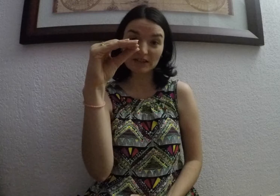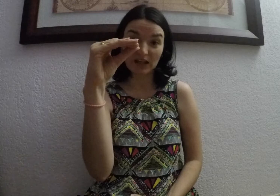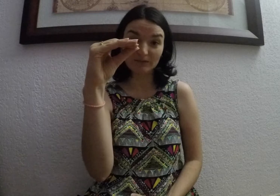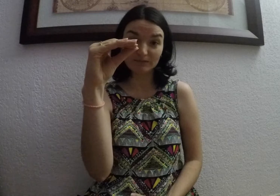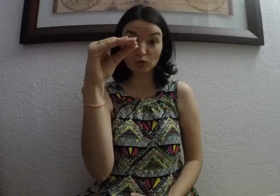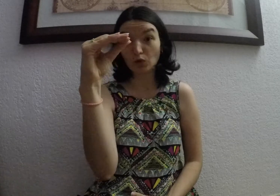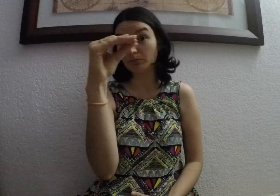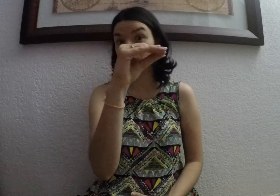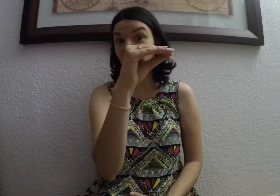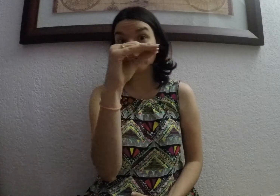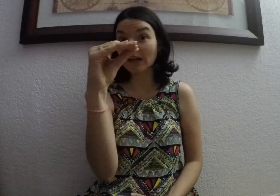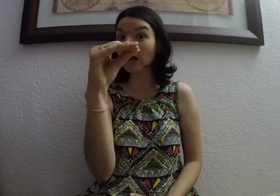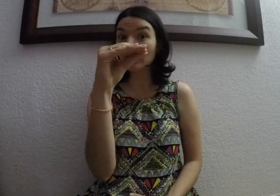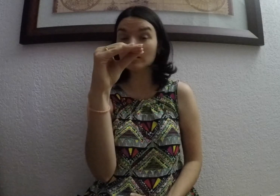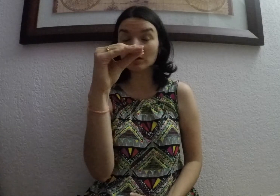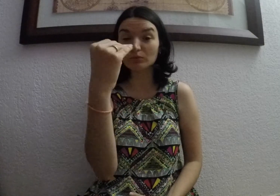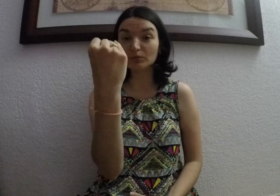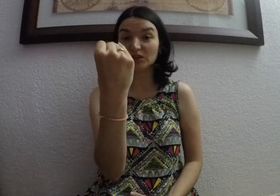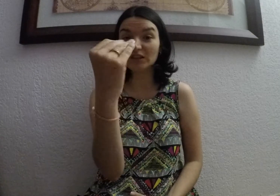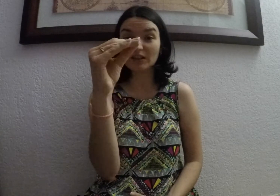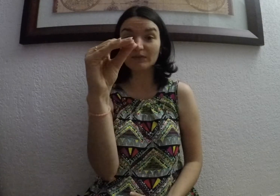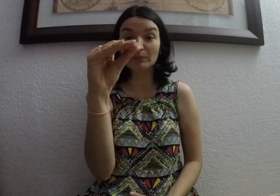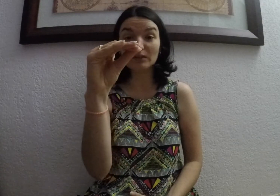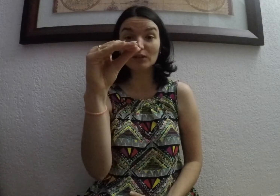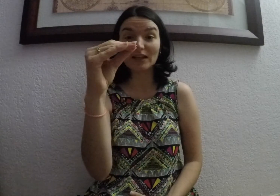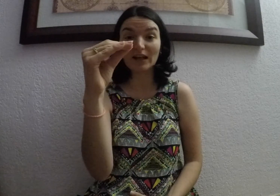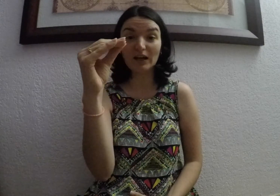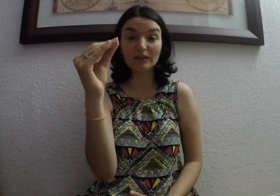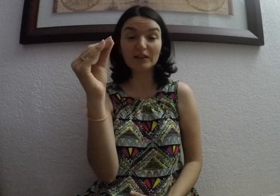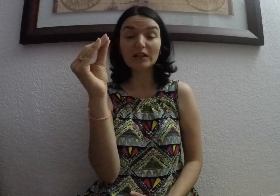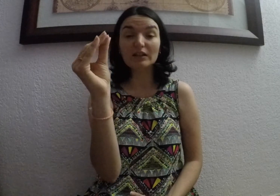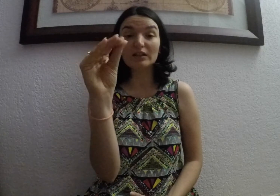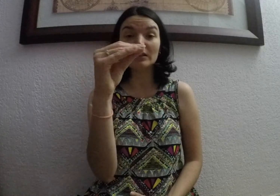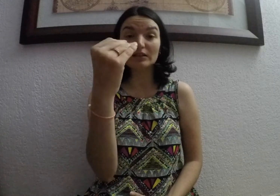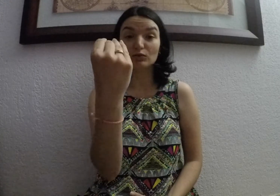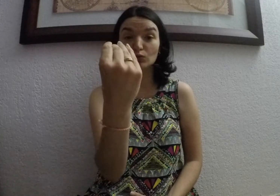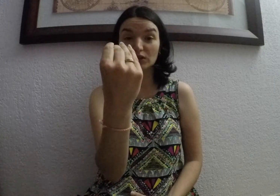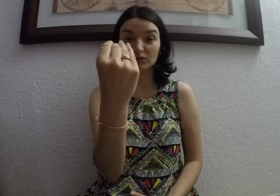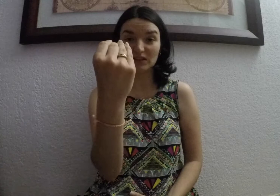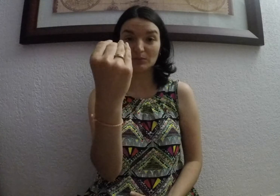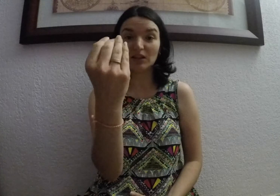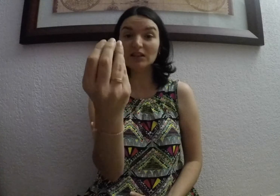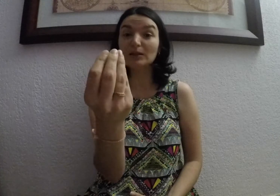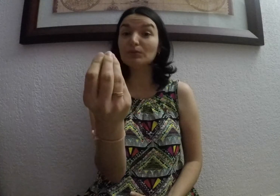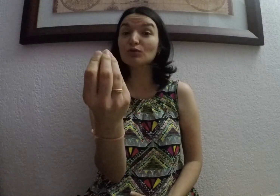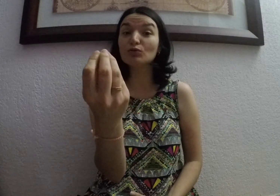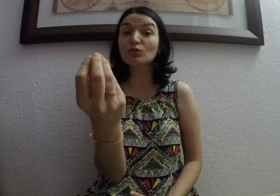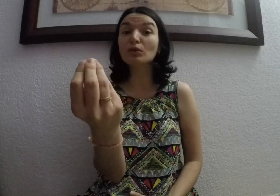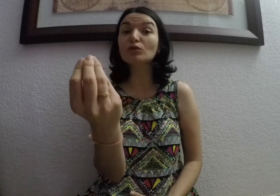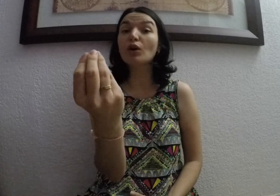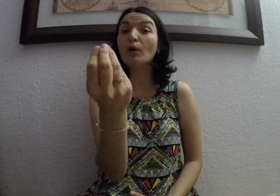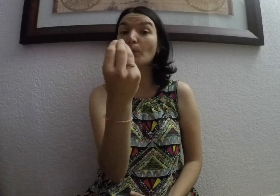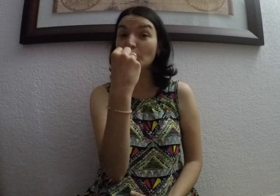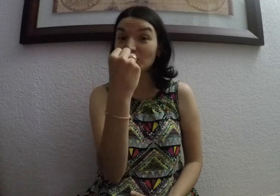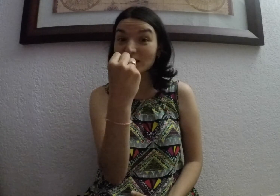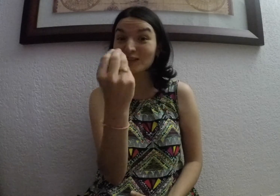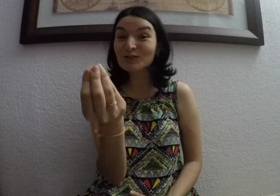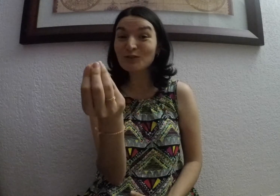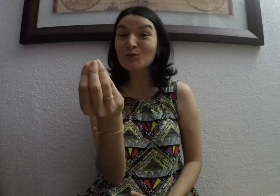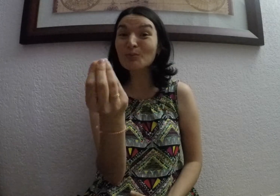ça, donc un petit canard, comme on peut dire, un bec de canard, donc au niveau de cette main. Et puis je lui demande manger. Tu veux